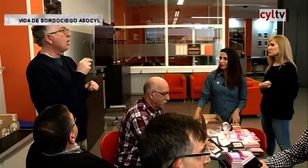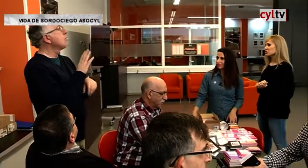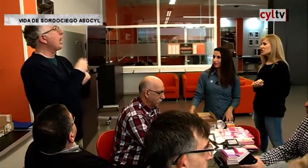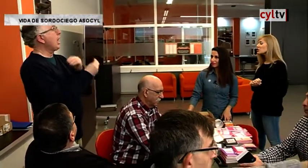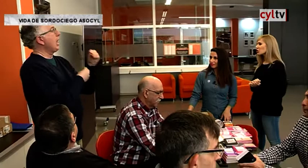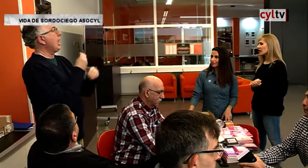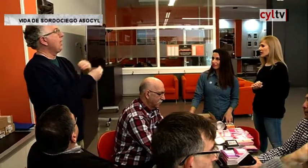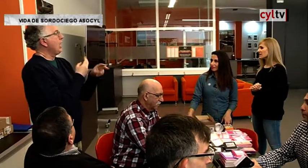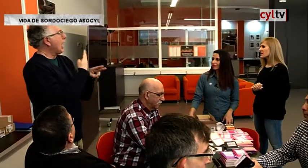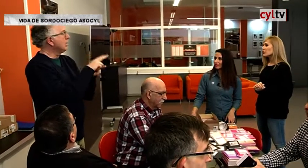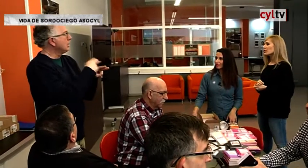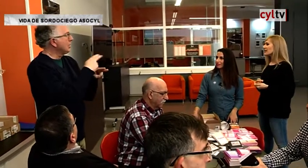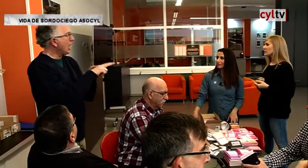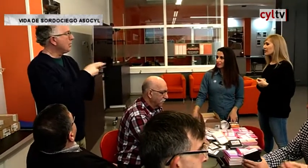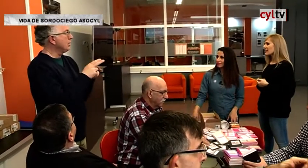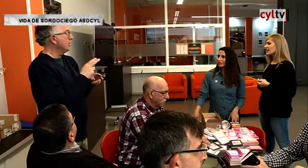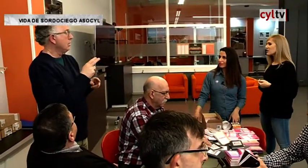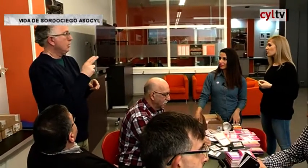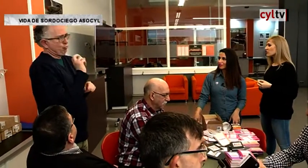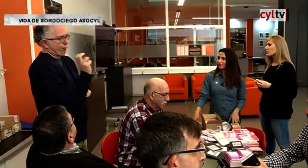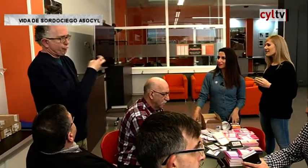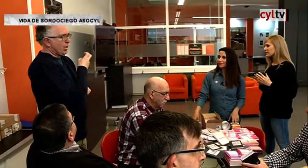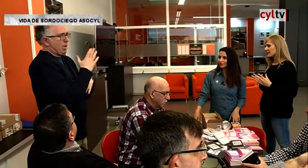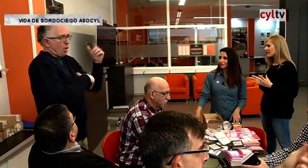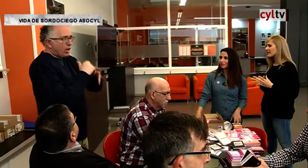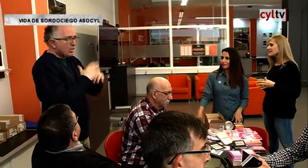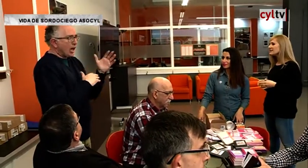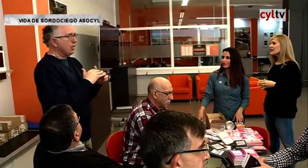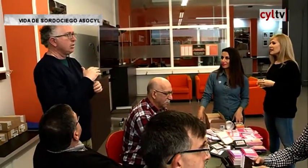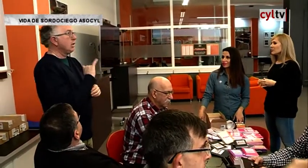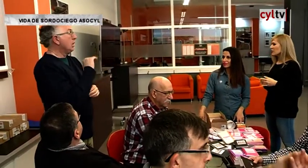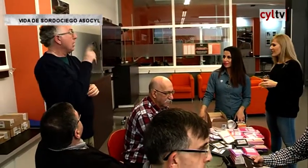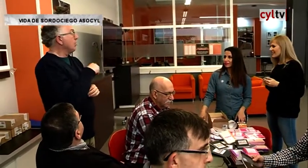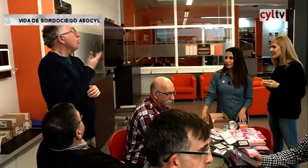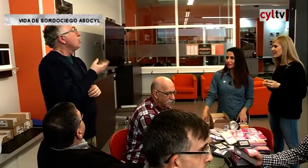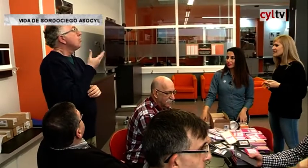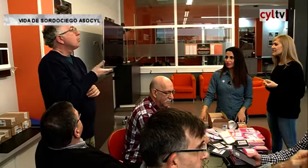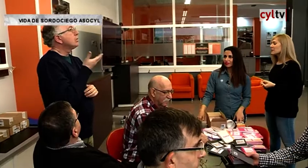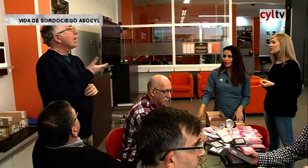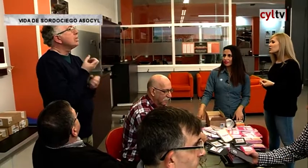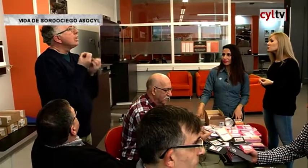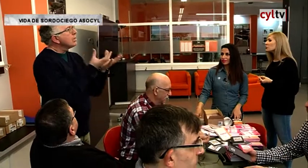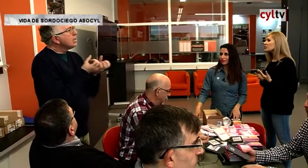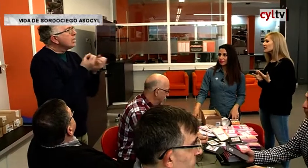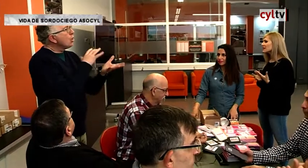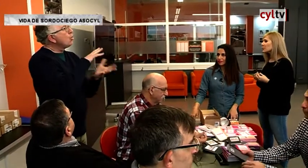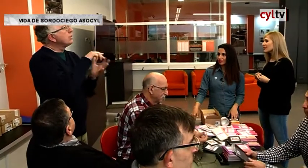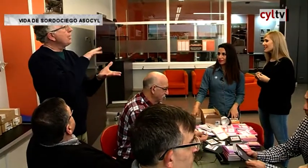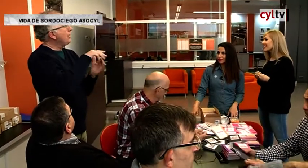personas sordociegas, porque aquí pueden realizar todo tipo de actividades, manualidades y también lo que es muy importante, que pueden acceder a